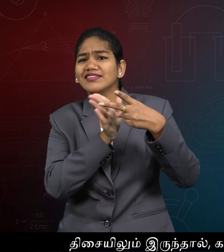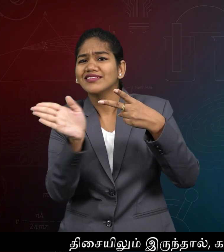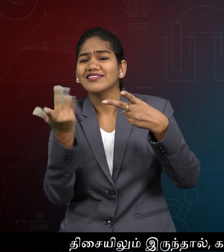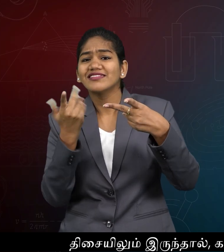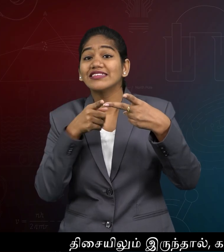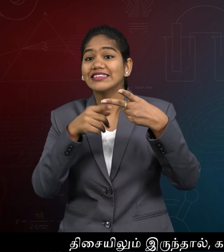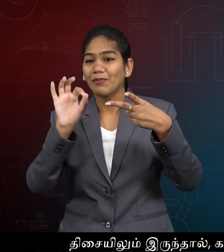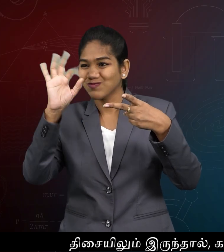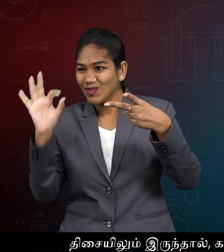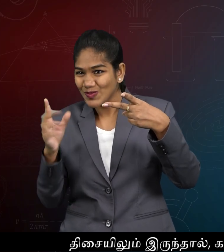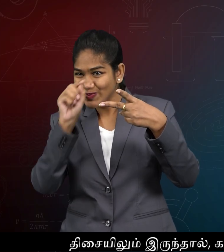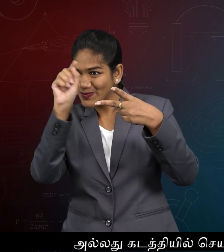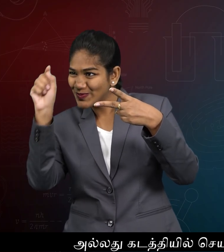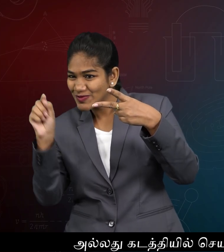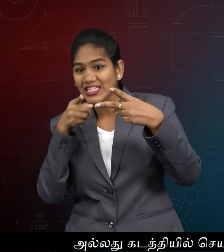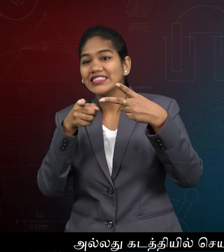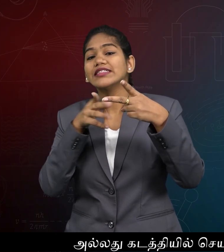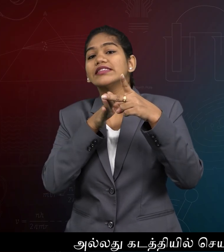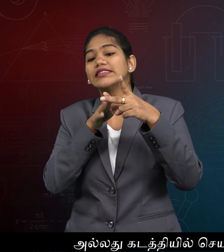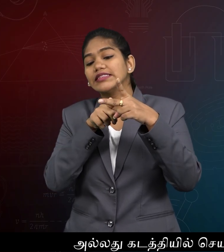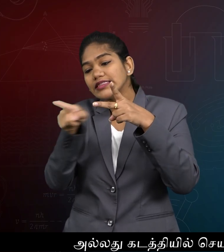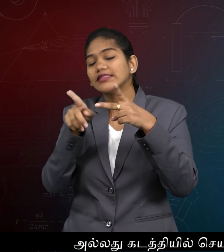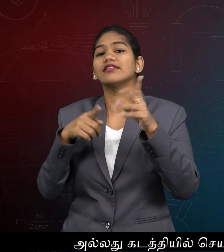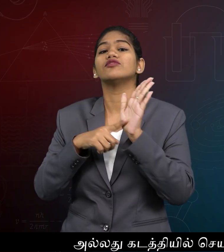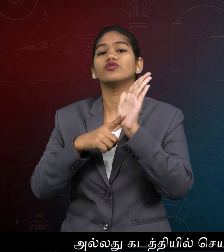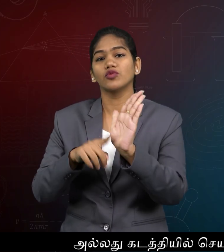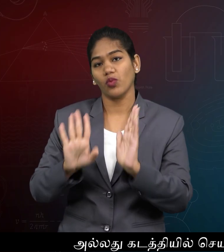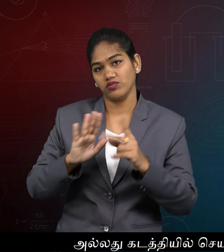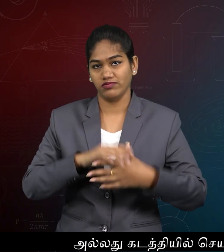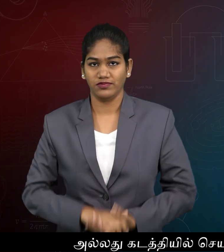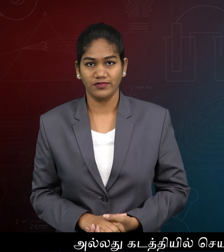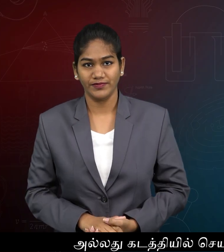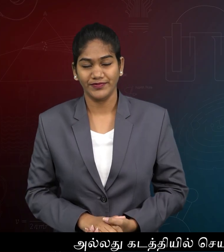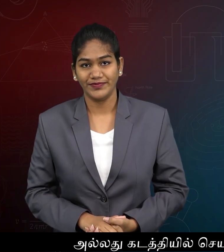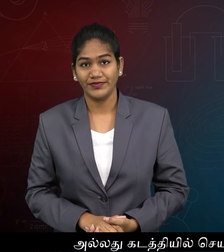கட்டைவிரல் இயக்கத்தின் திசையில் அல்லது கடத்தியில் செயல்படும் விசையை சுட்டிக்காட்டும்.